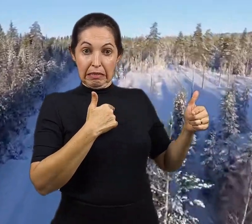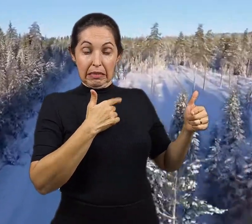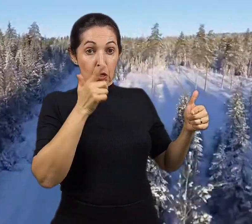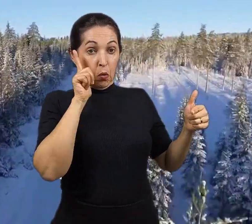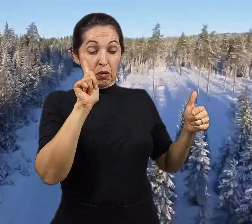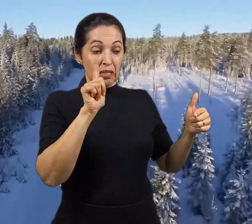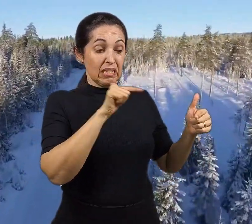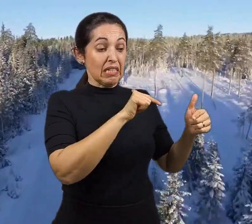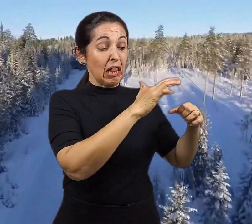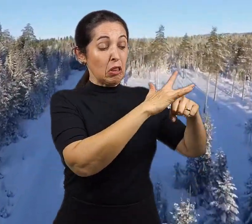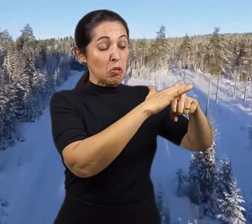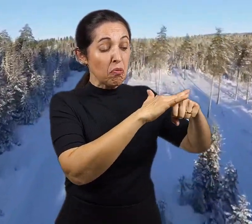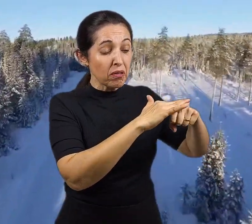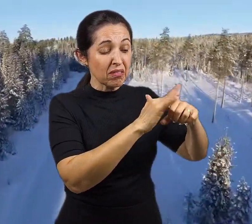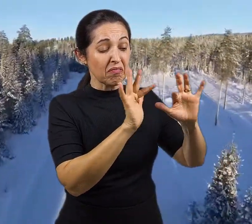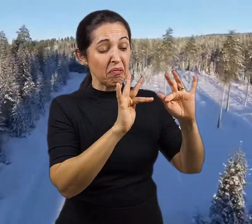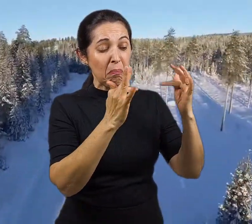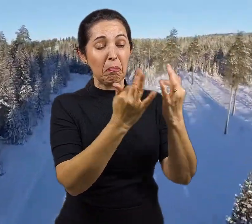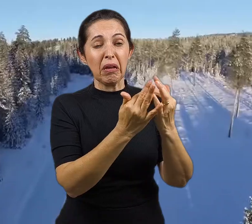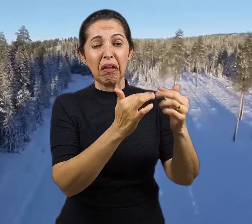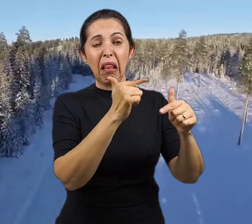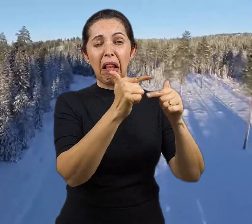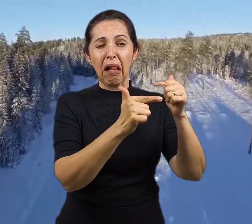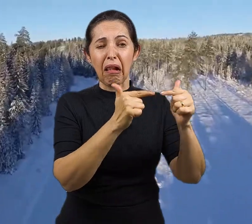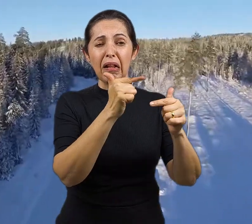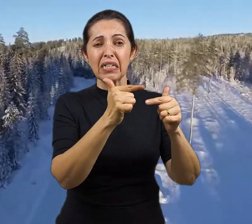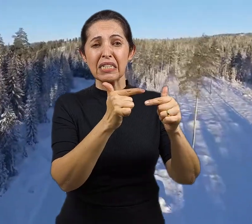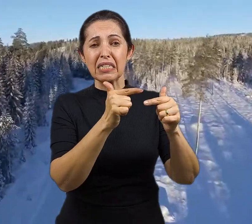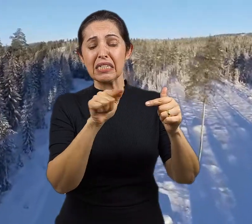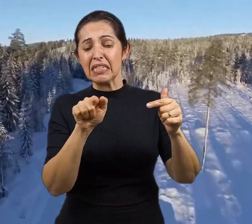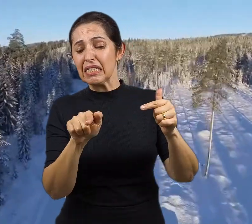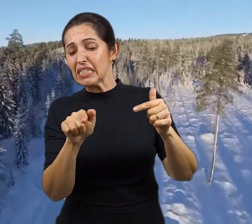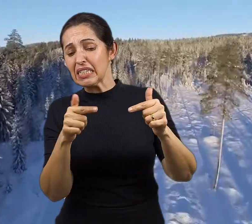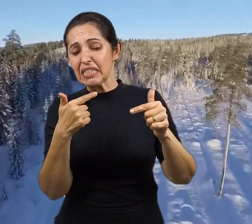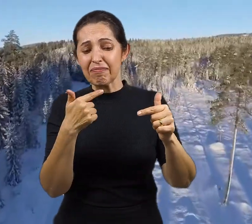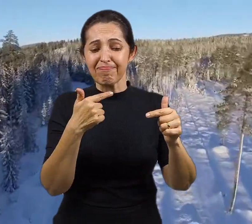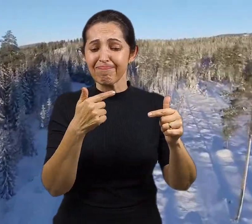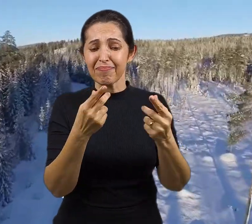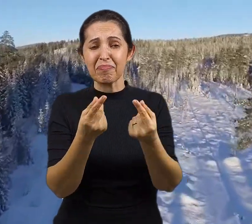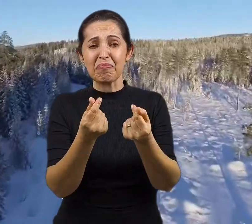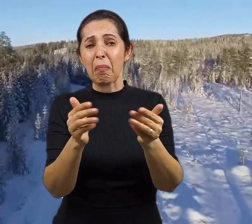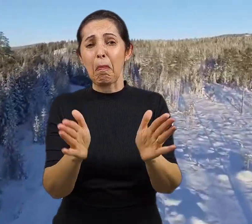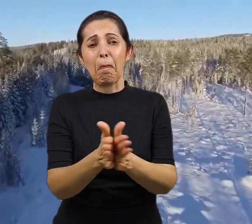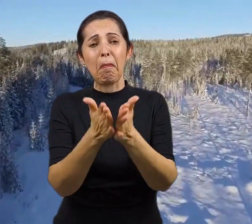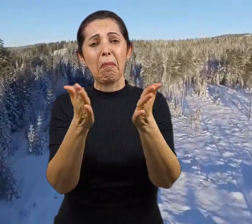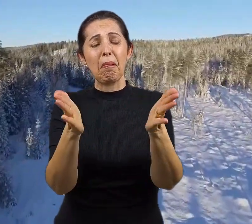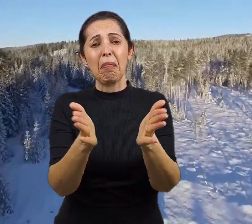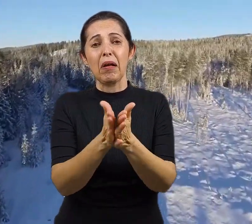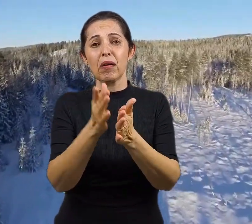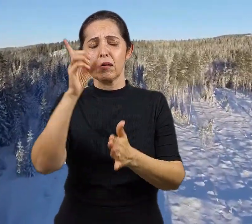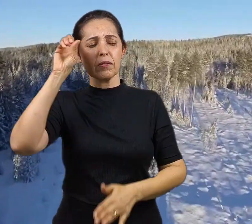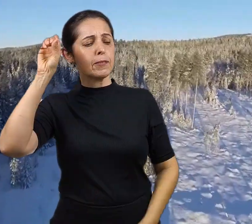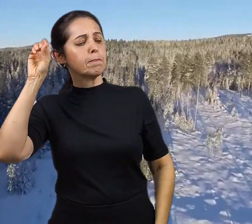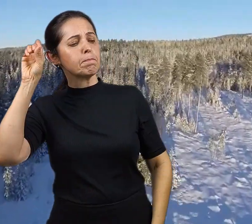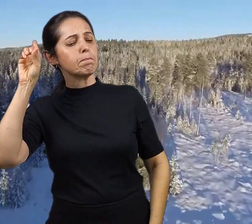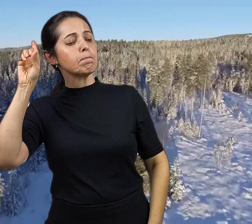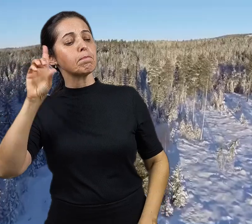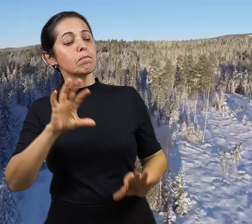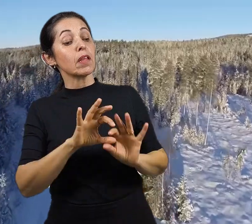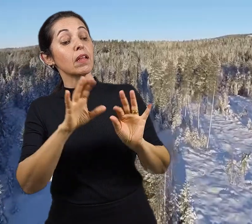lutas de carência financeira, muitas vezes. O Senhor deixa passar por essa prova. Mas não é possível, tudo dá certo com os